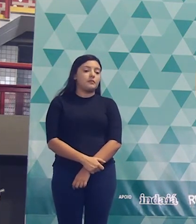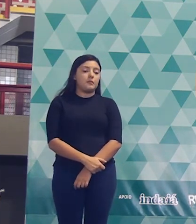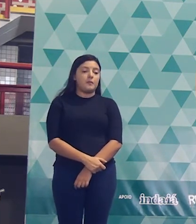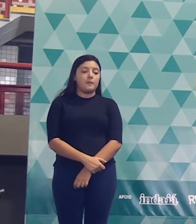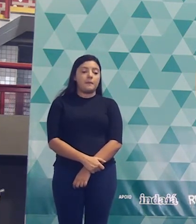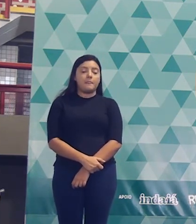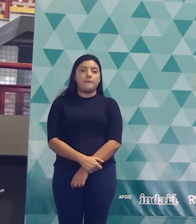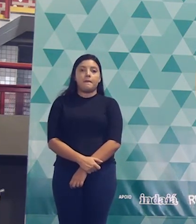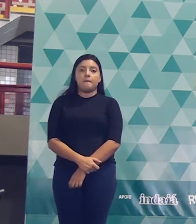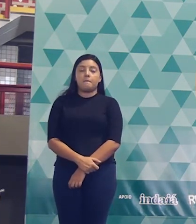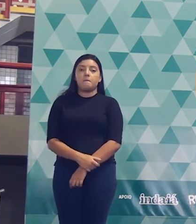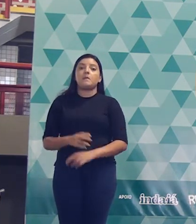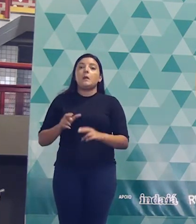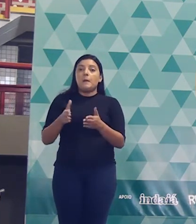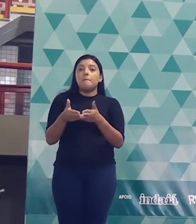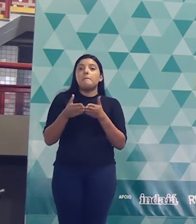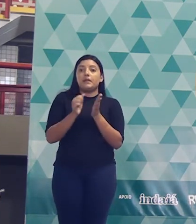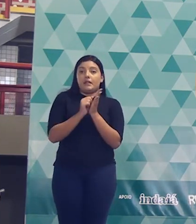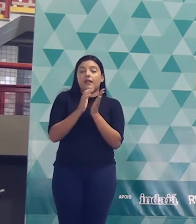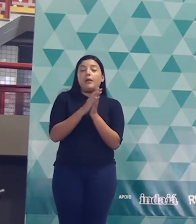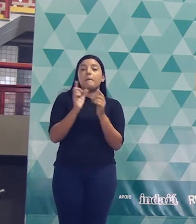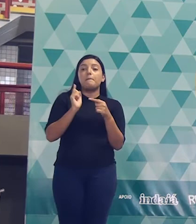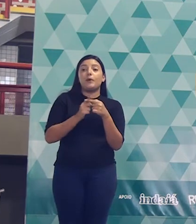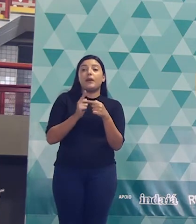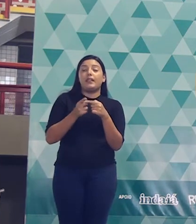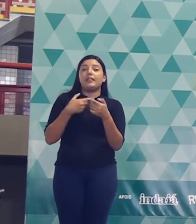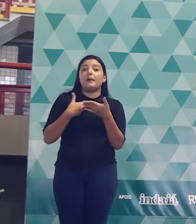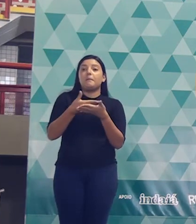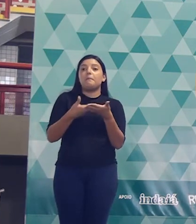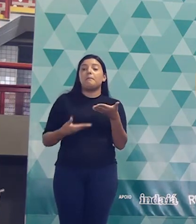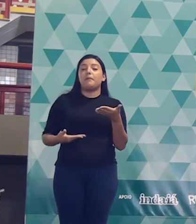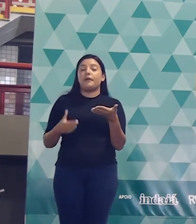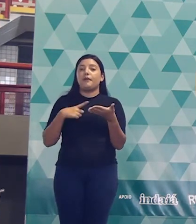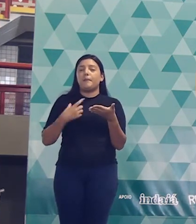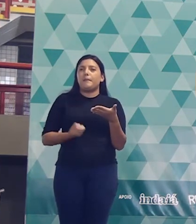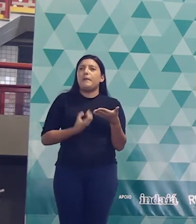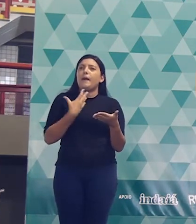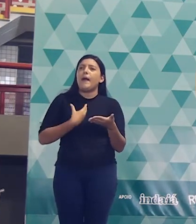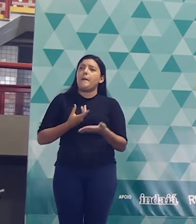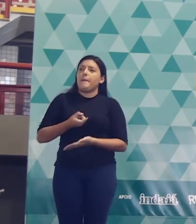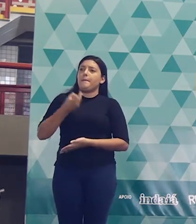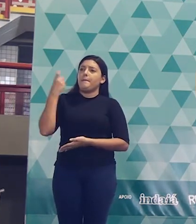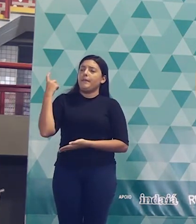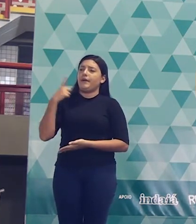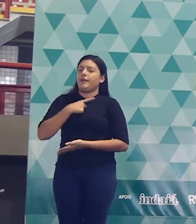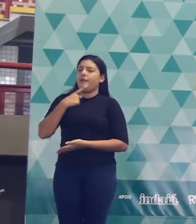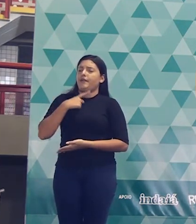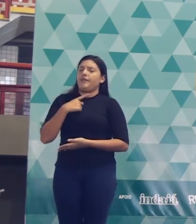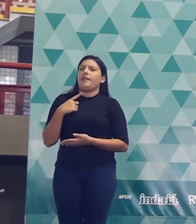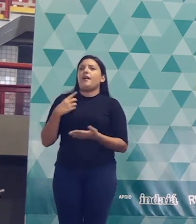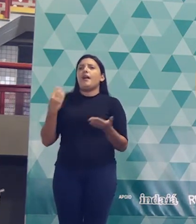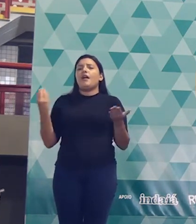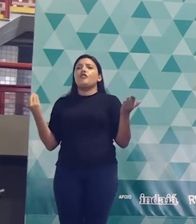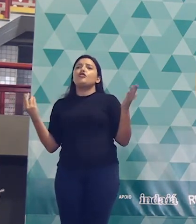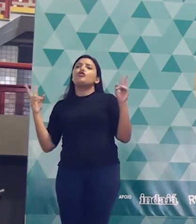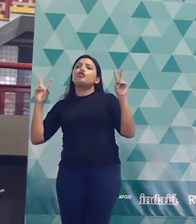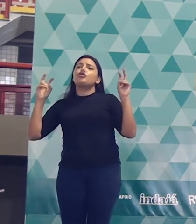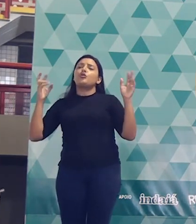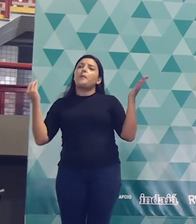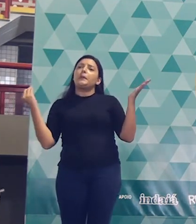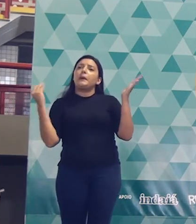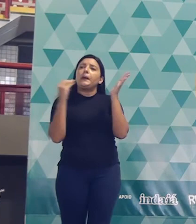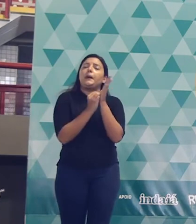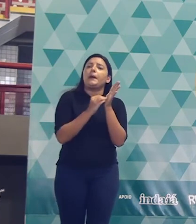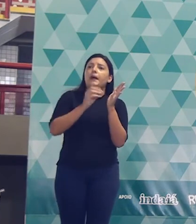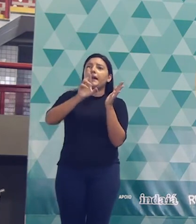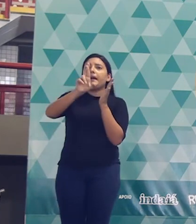Estou pedindo para você anotar isso porque às vezes tem prova que diz assim: o poema anterior marcado por redondilha maior,